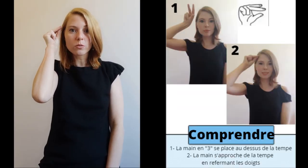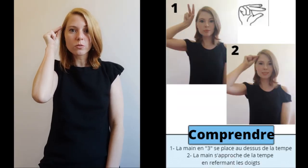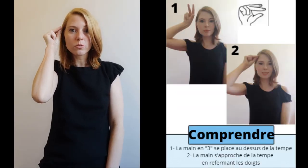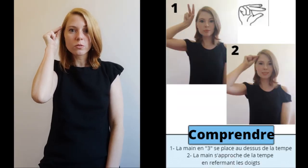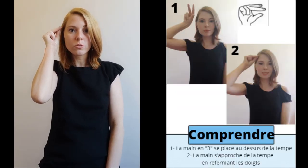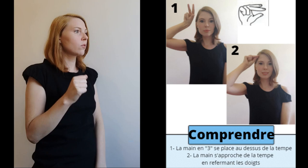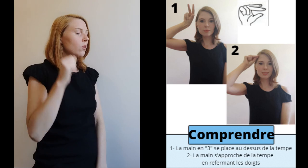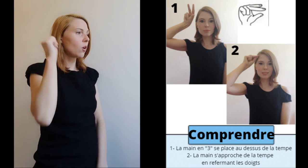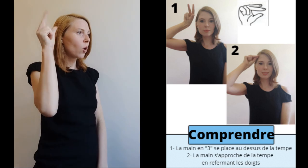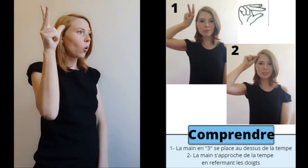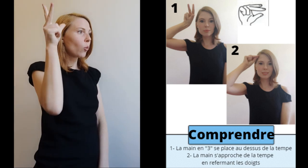de parler.